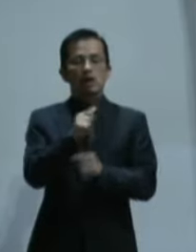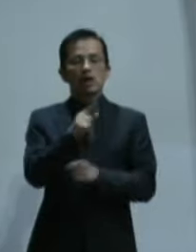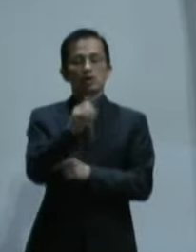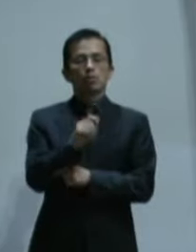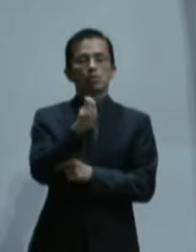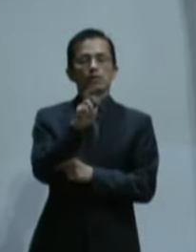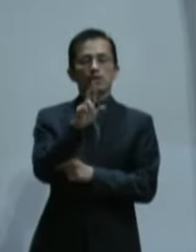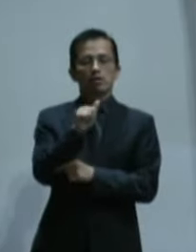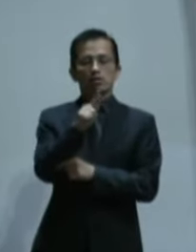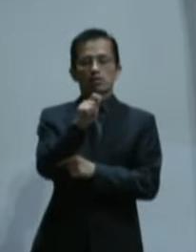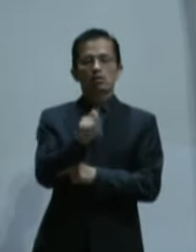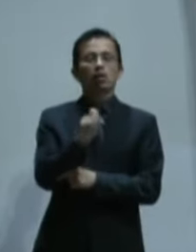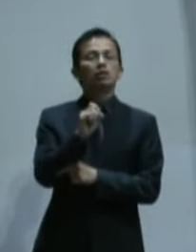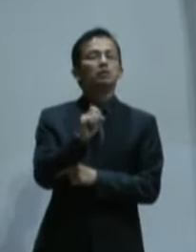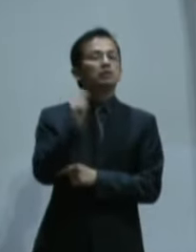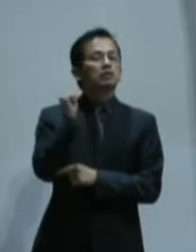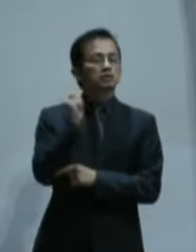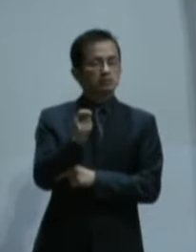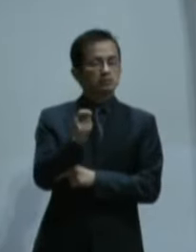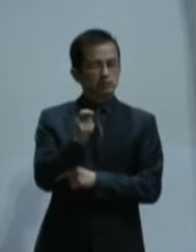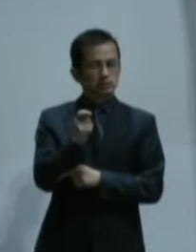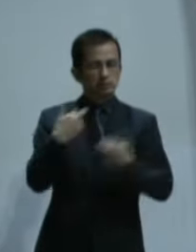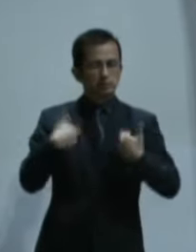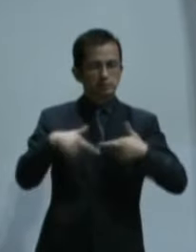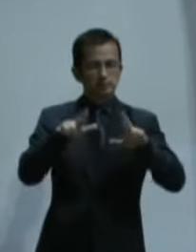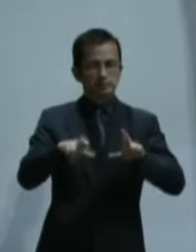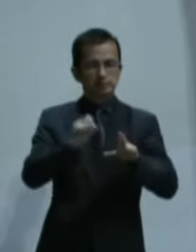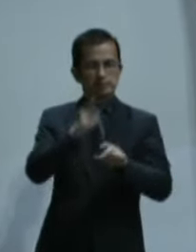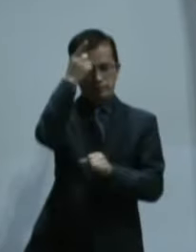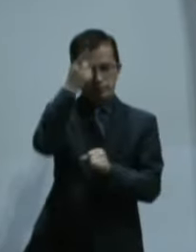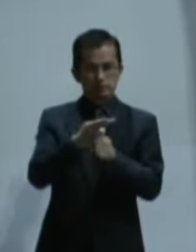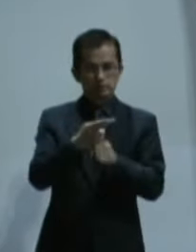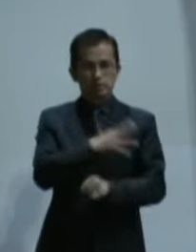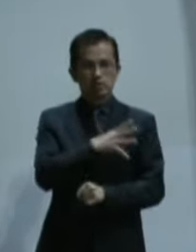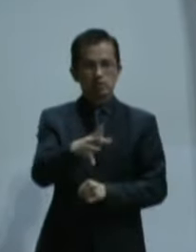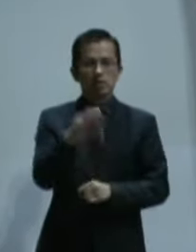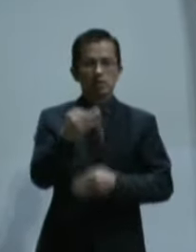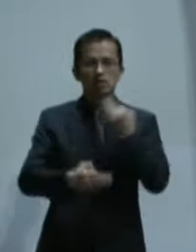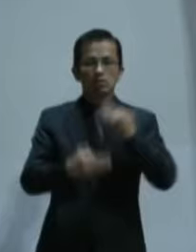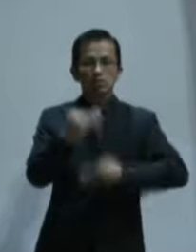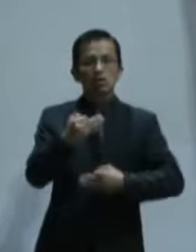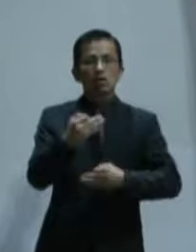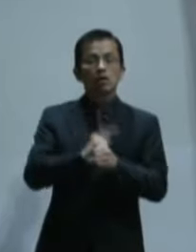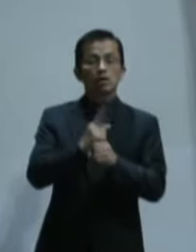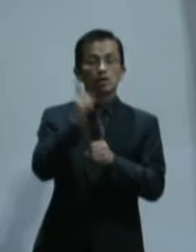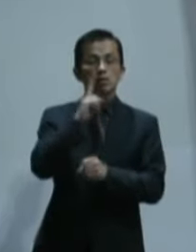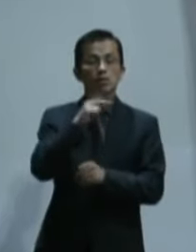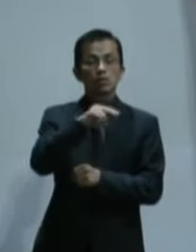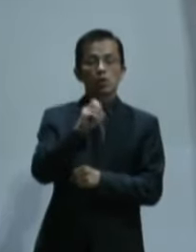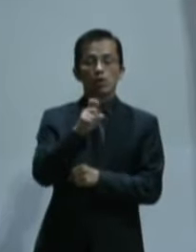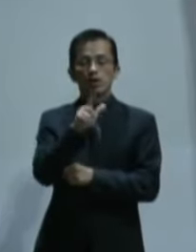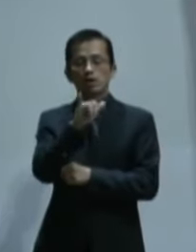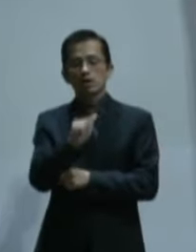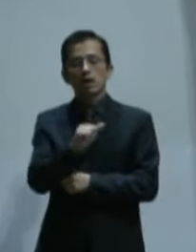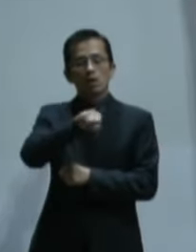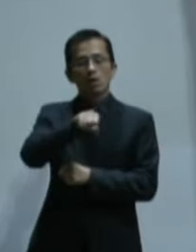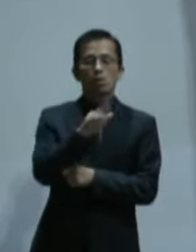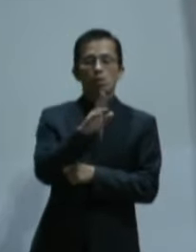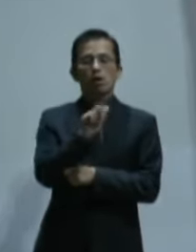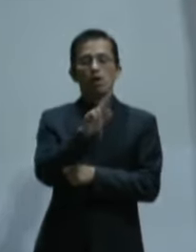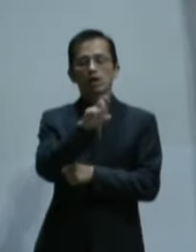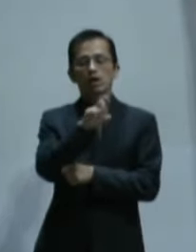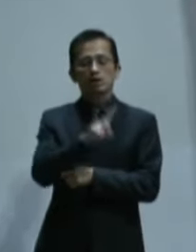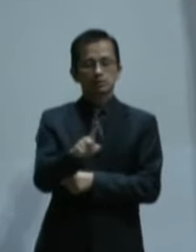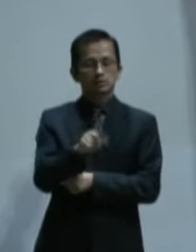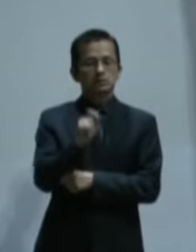Anzures en representación de la subdirección general jurídica a la licenciada Noelia Juárez García en